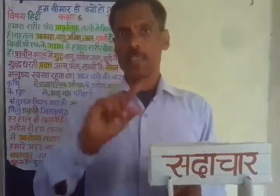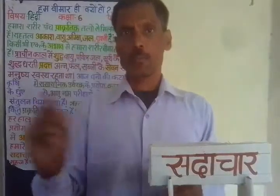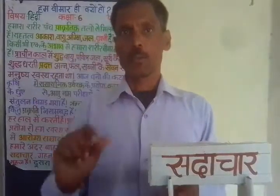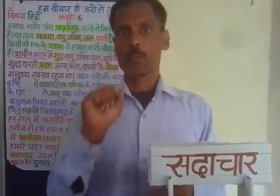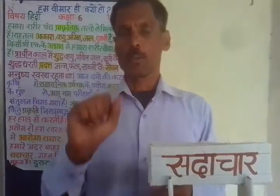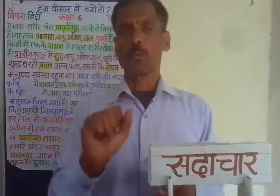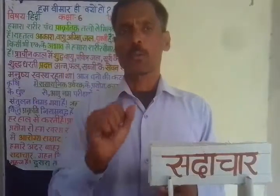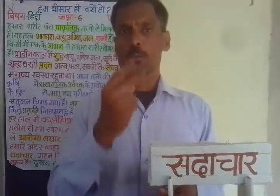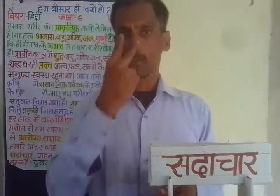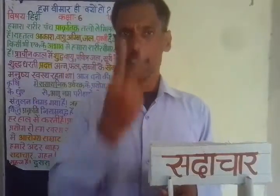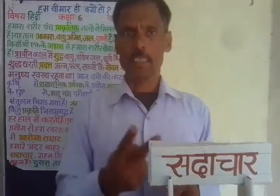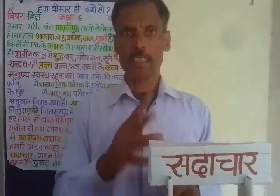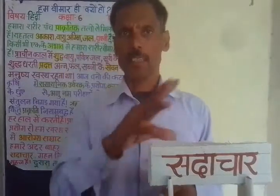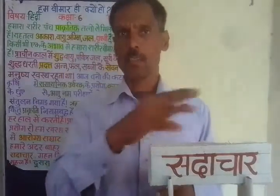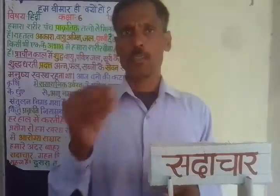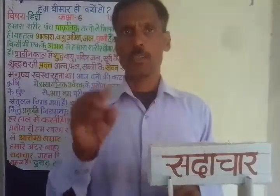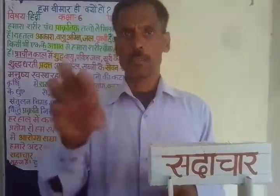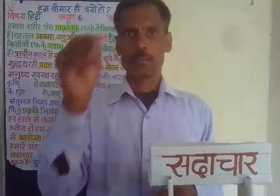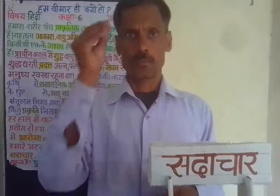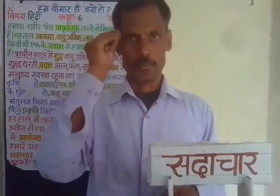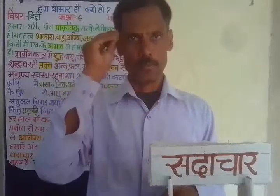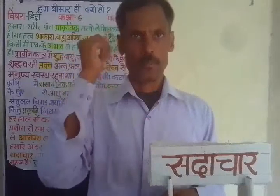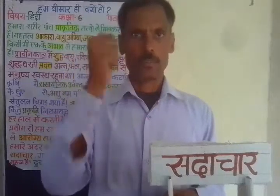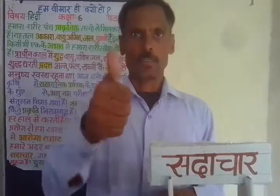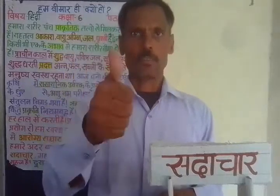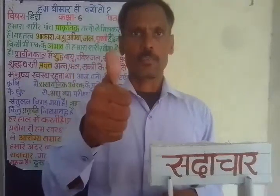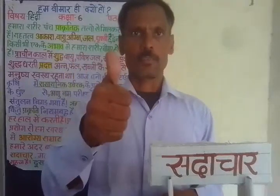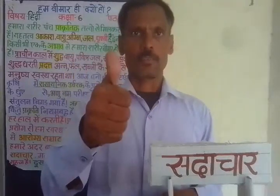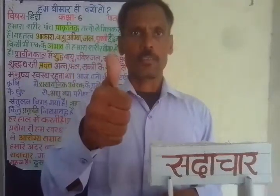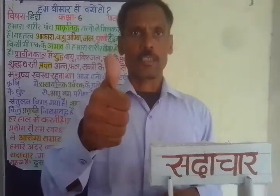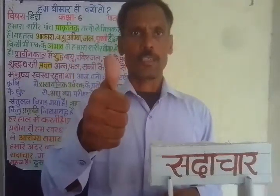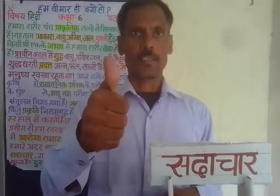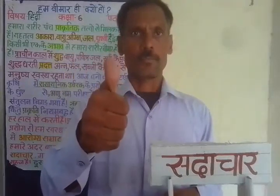शब्दों को देखिए और सीखिए।